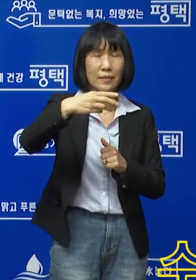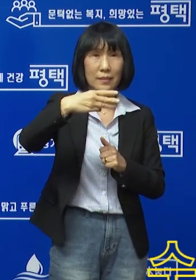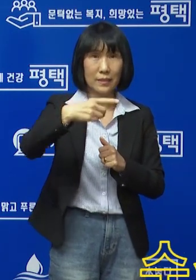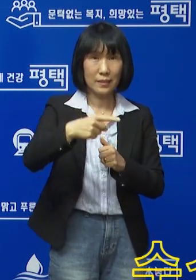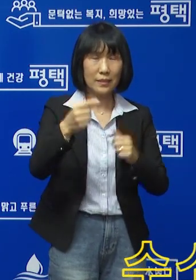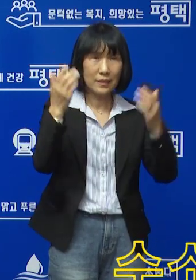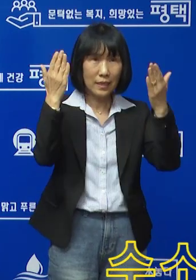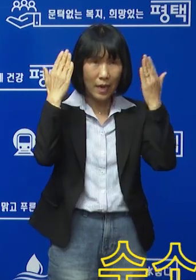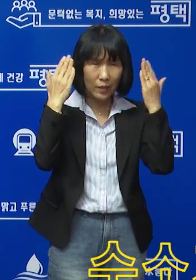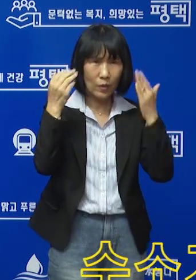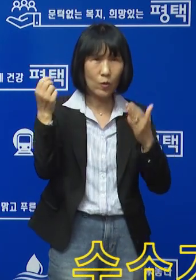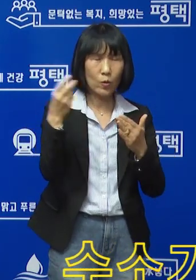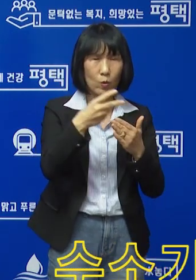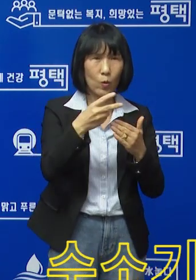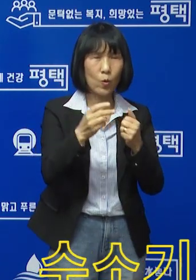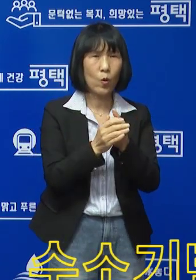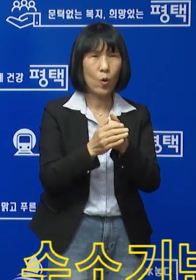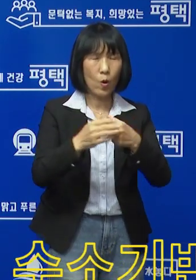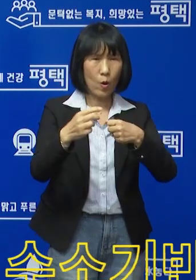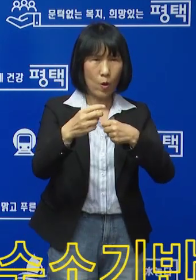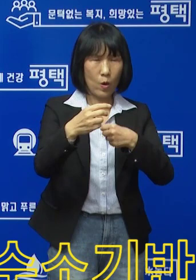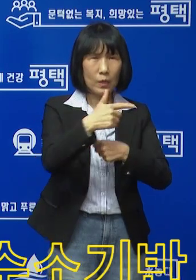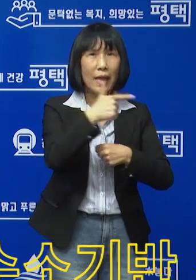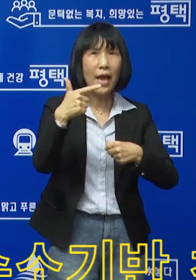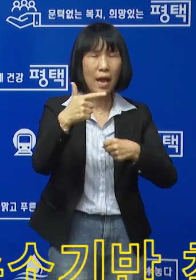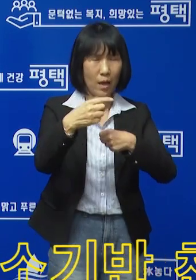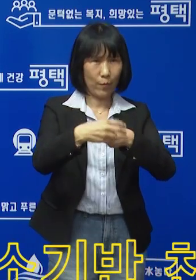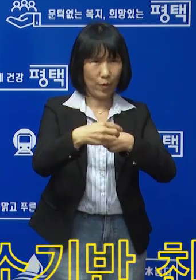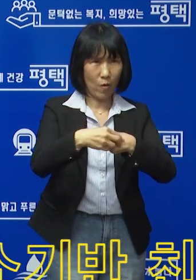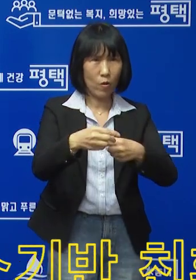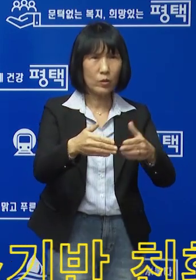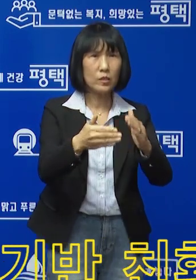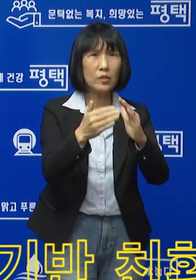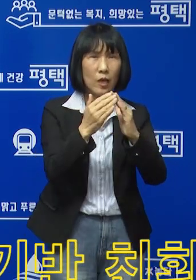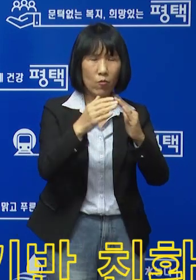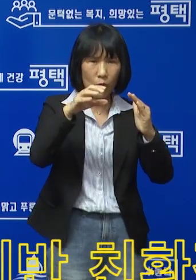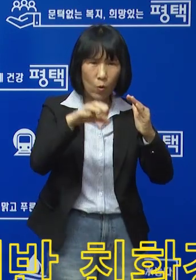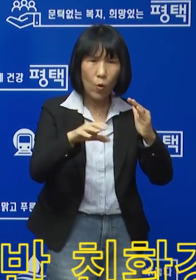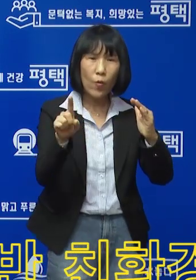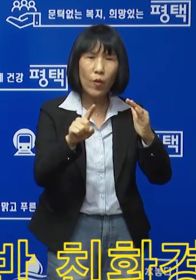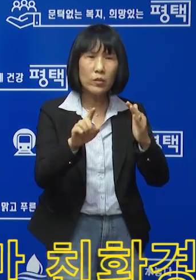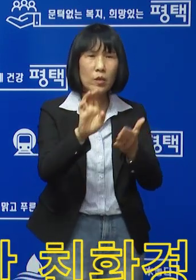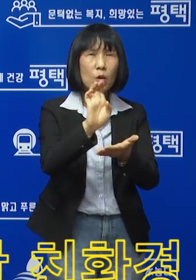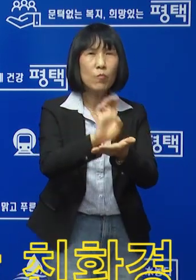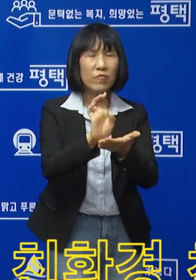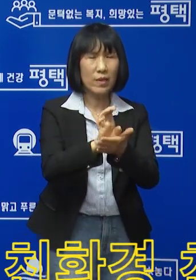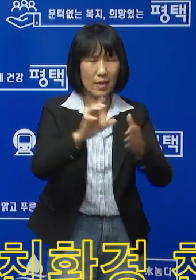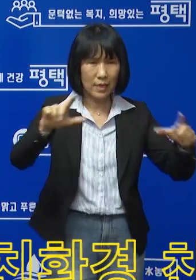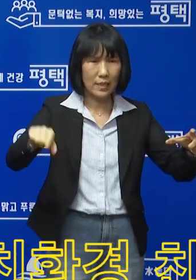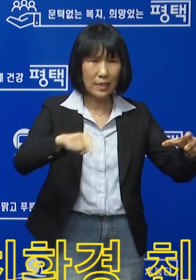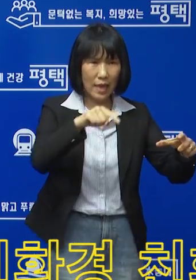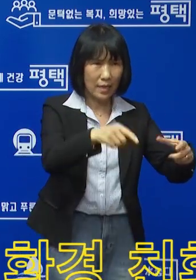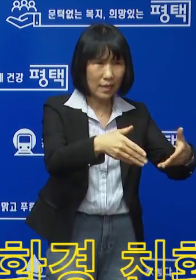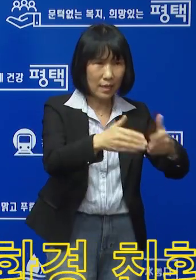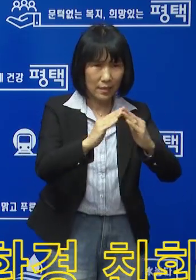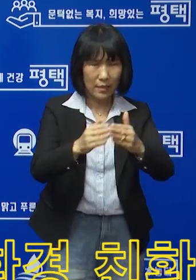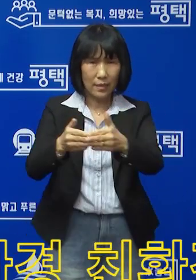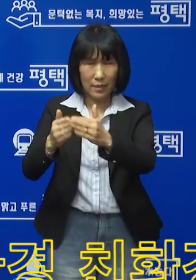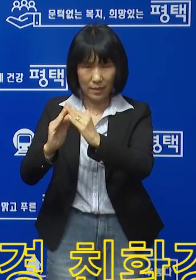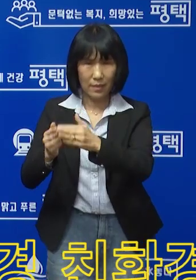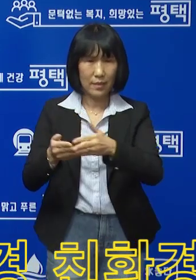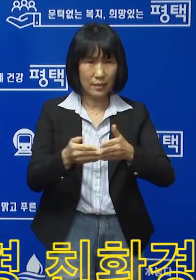브레인시티 사업, 앞으로 계획 중인 역세권 개발과 첨단 산단 등과 연계한 미래 모빌리티 서비스 계획을